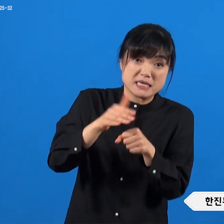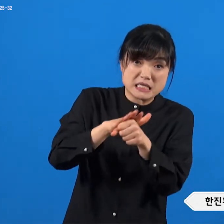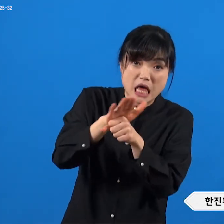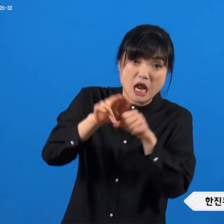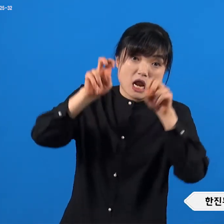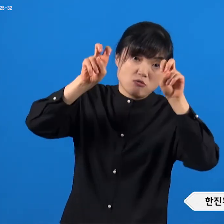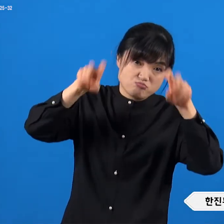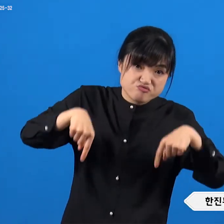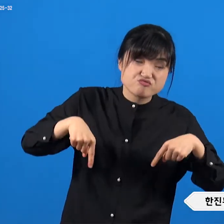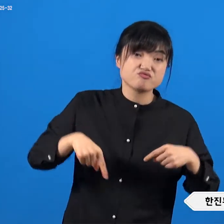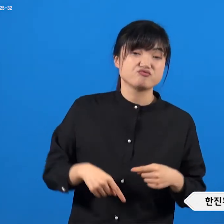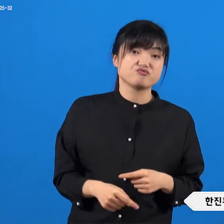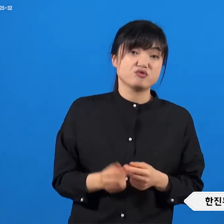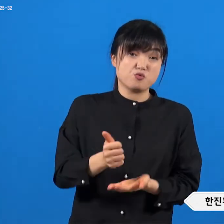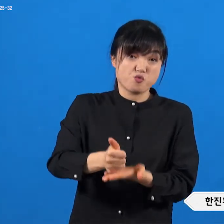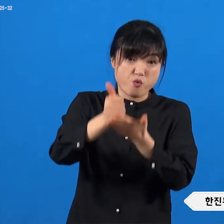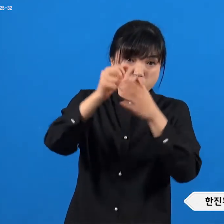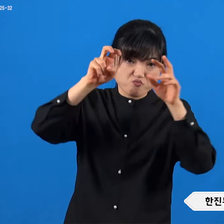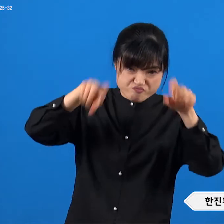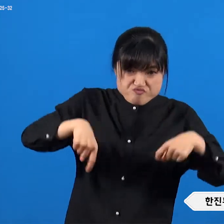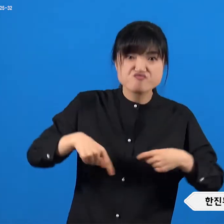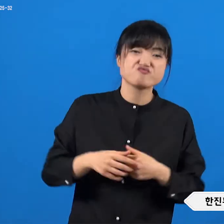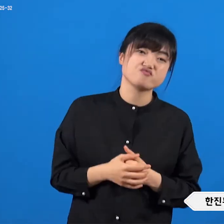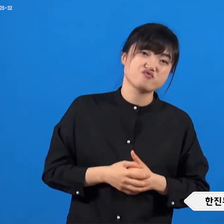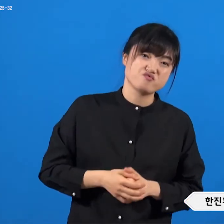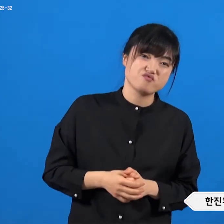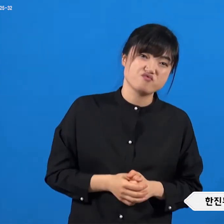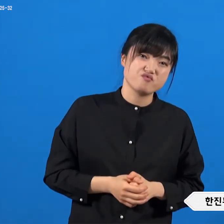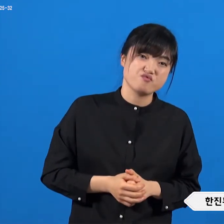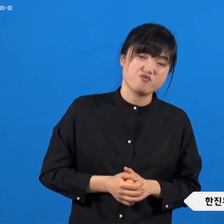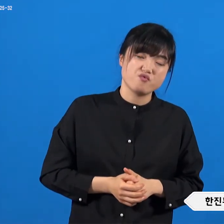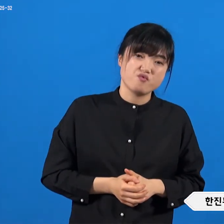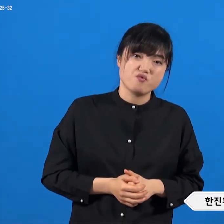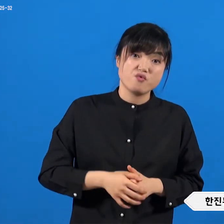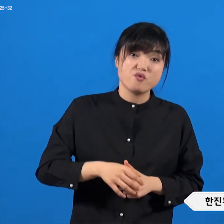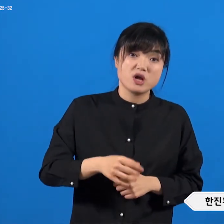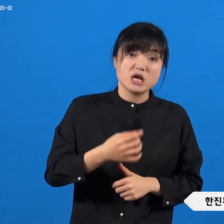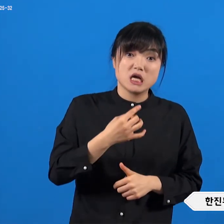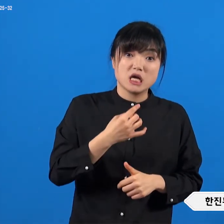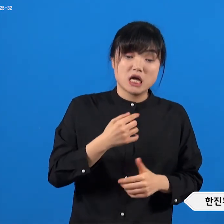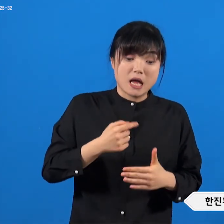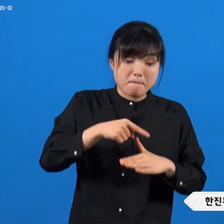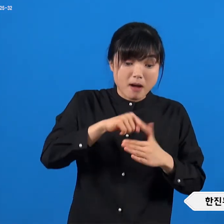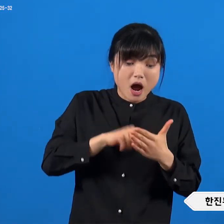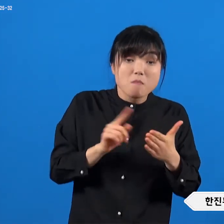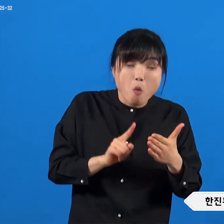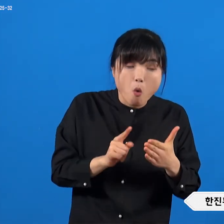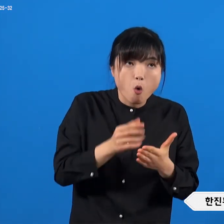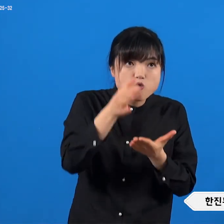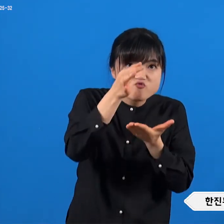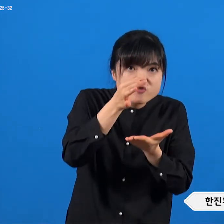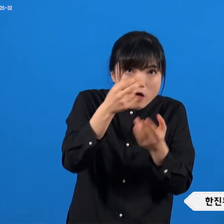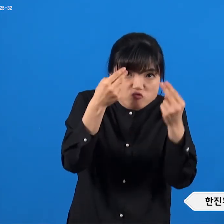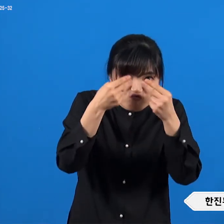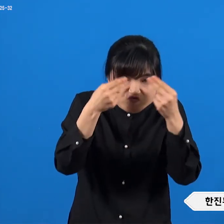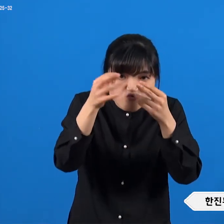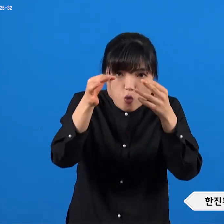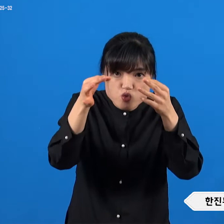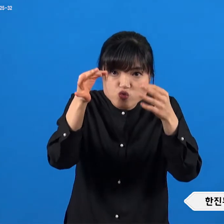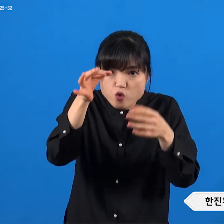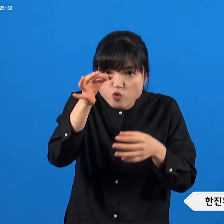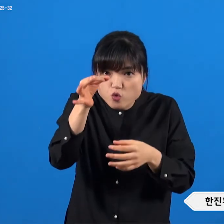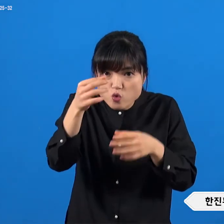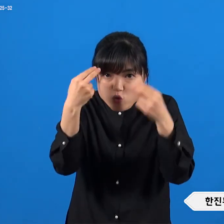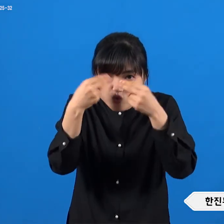아버지에 대한 사랑도 없고 존경도 없고 있다면 유산에 대한 집착만 있을 뿐입니다.